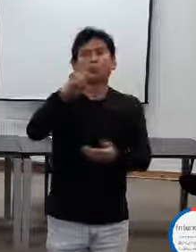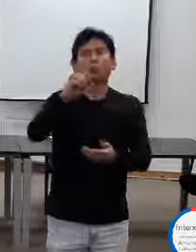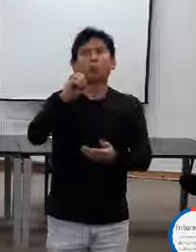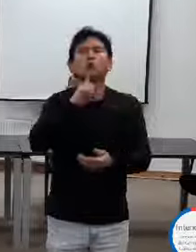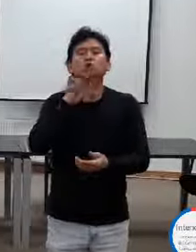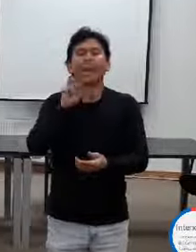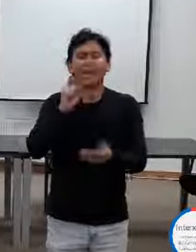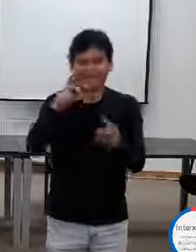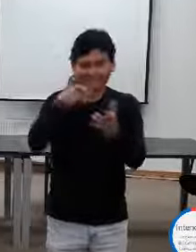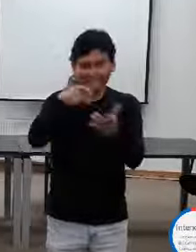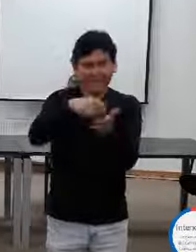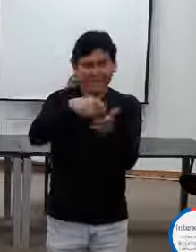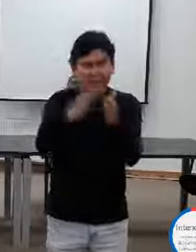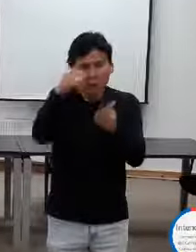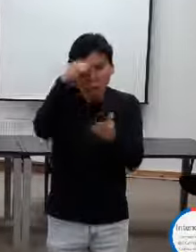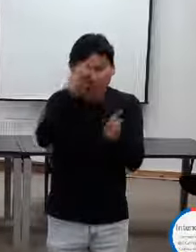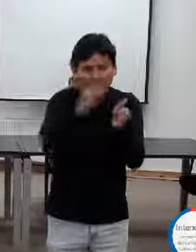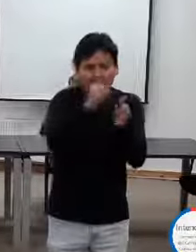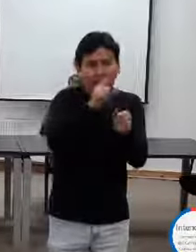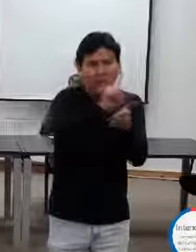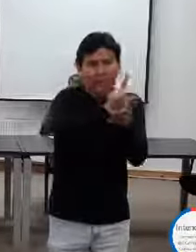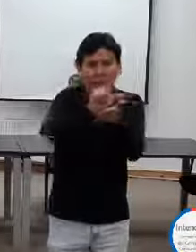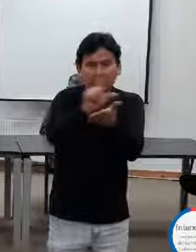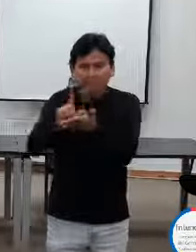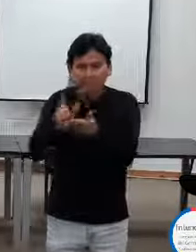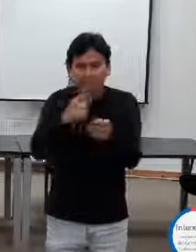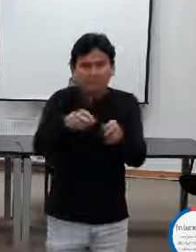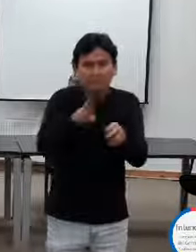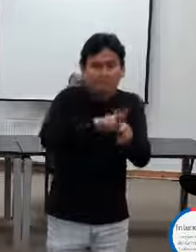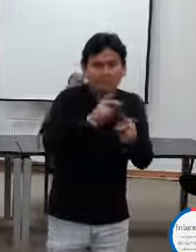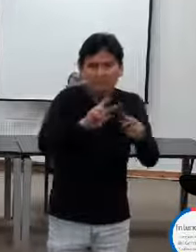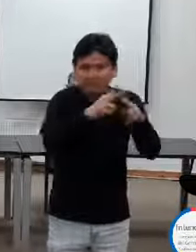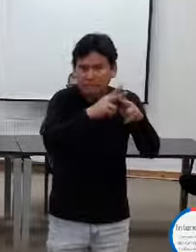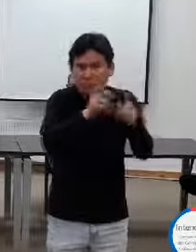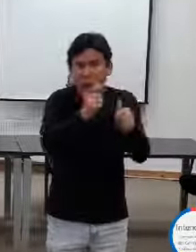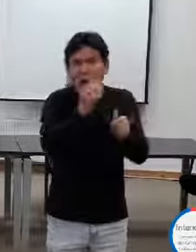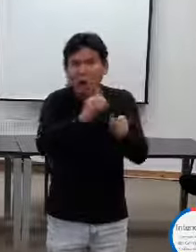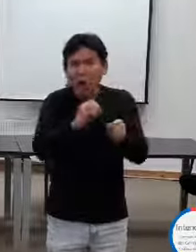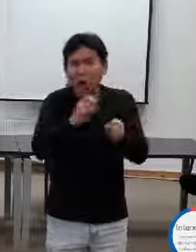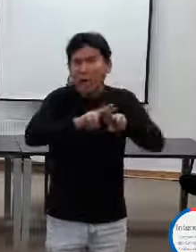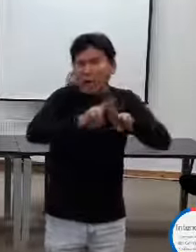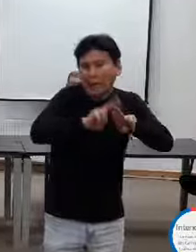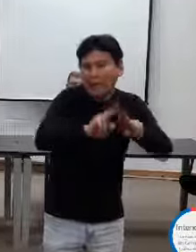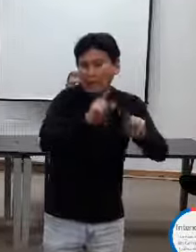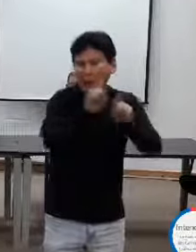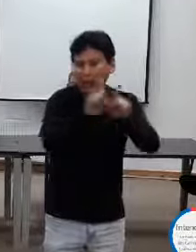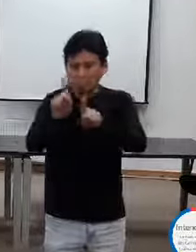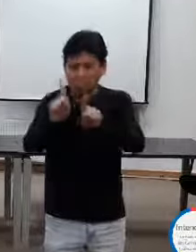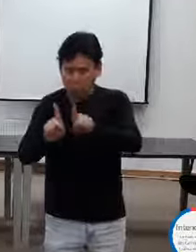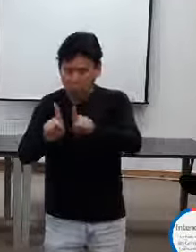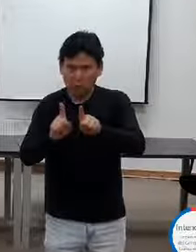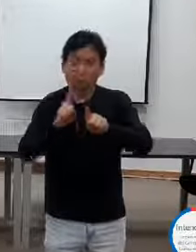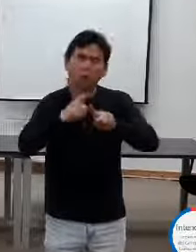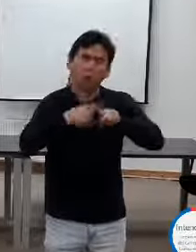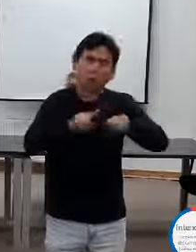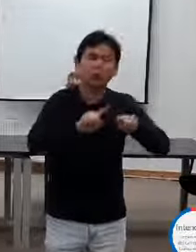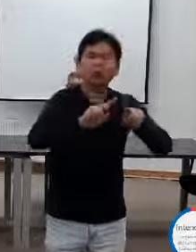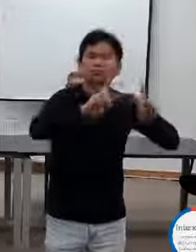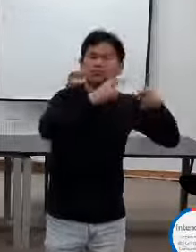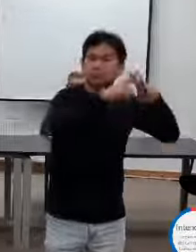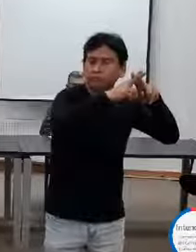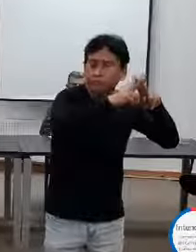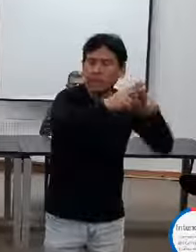localidades, que es más allá de aquellas que van a ser repuestas, que están en nuestros programas, algunas ya están en proceso de construcción, otras en proceso de